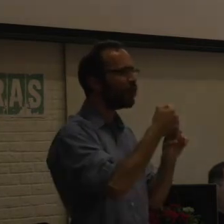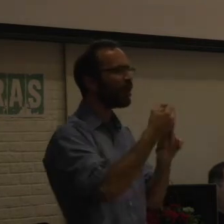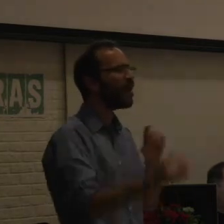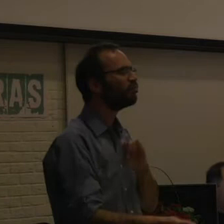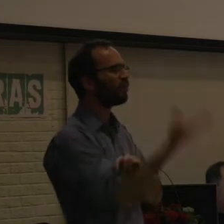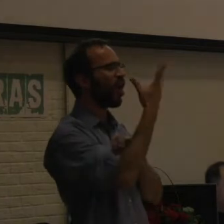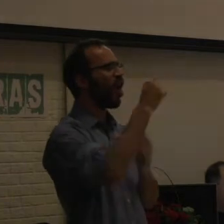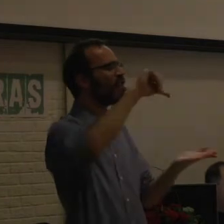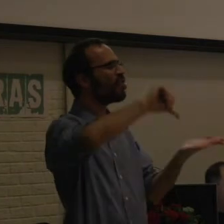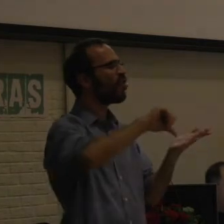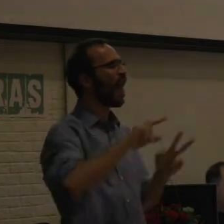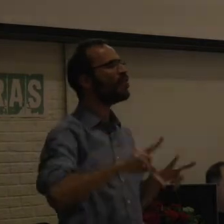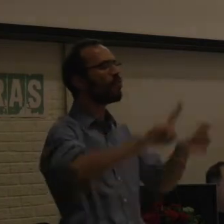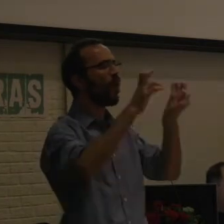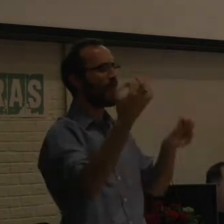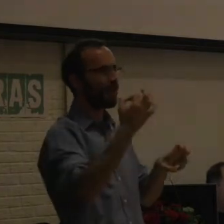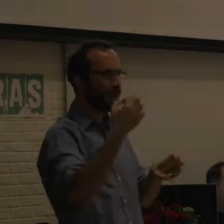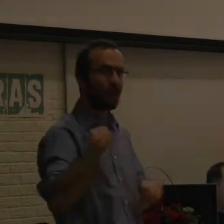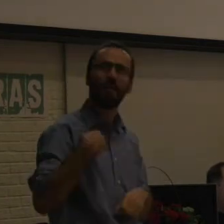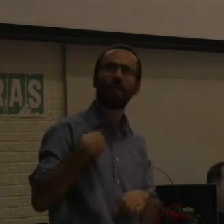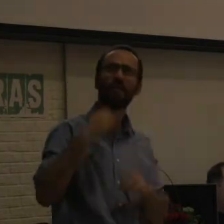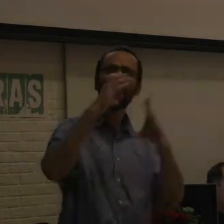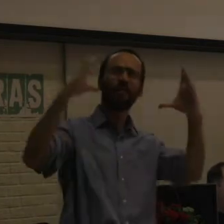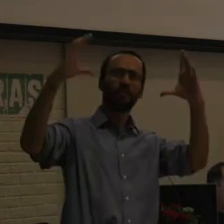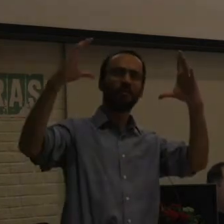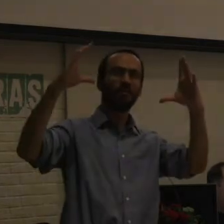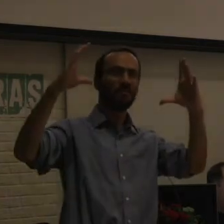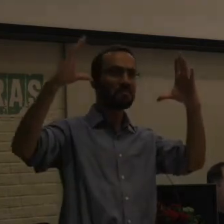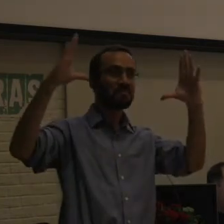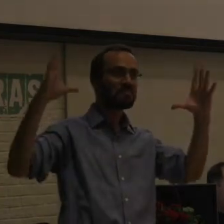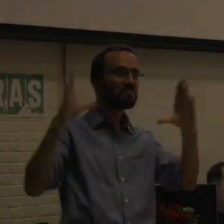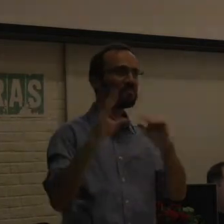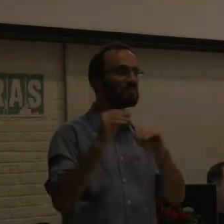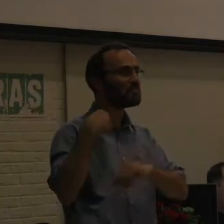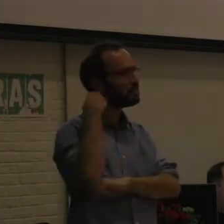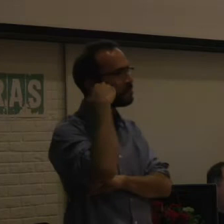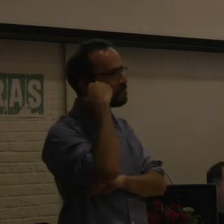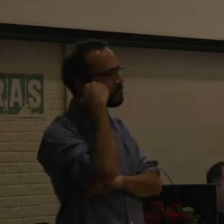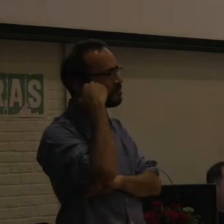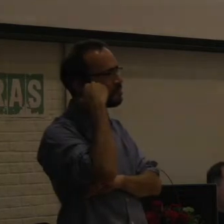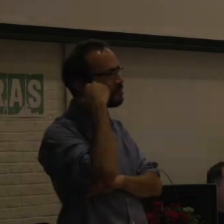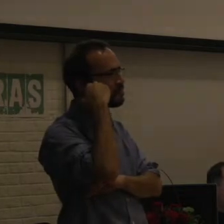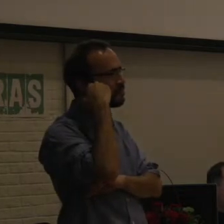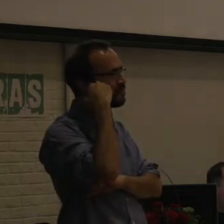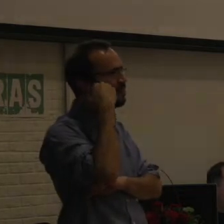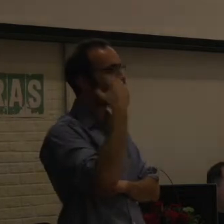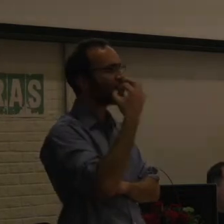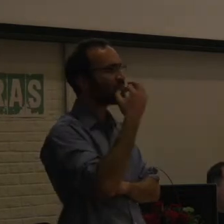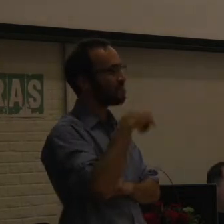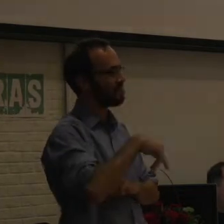ciudad. Total, que llegan a la península itálica y el dios Apolo le dice, debes fundar aquí una